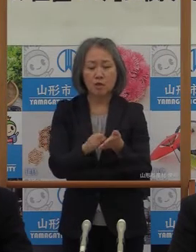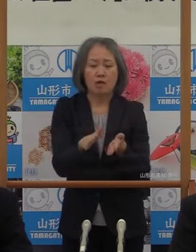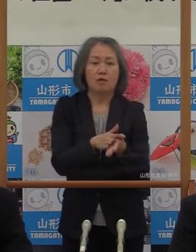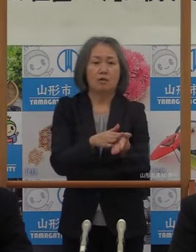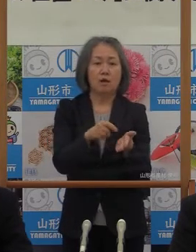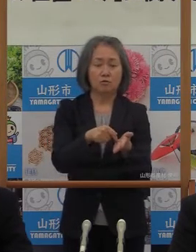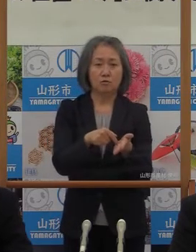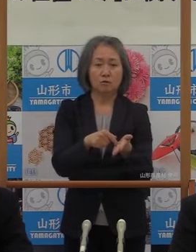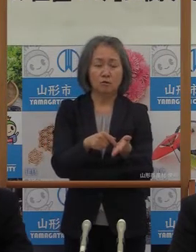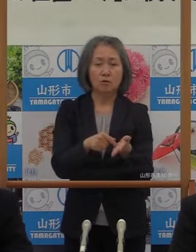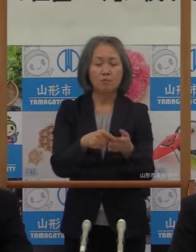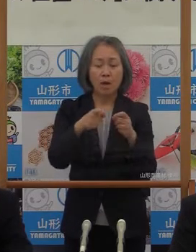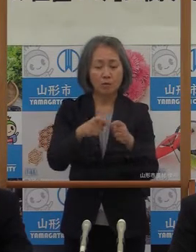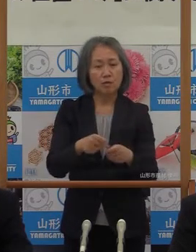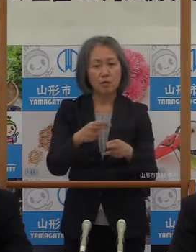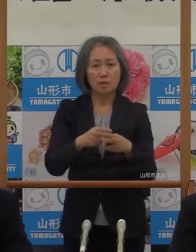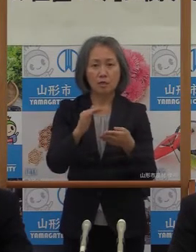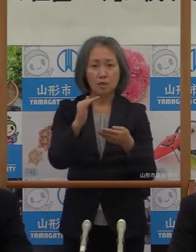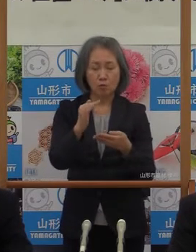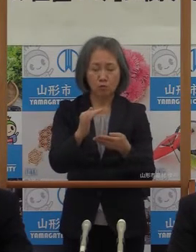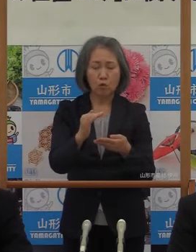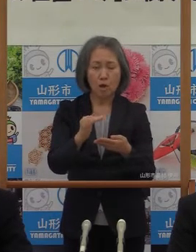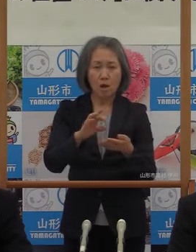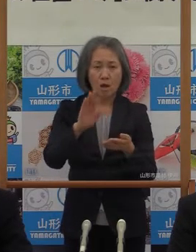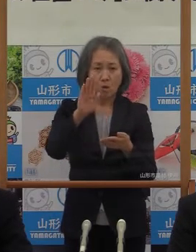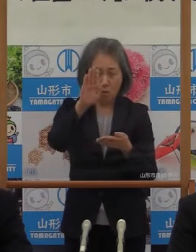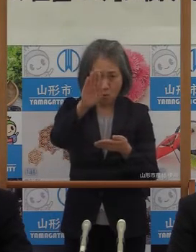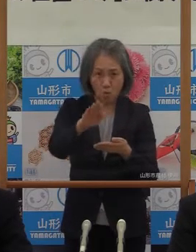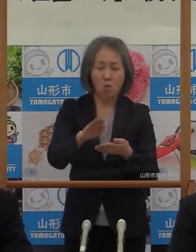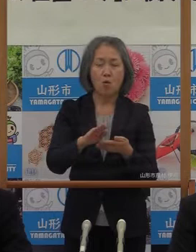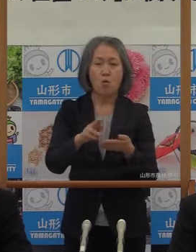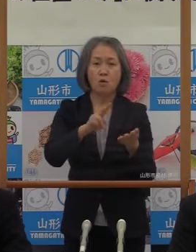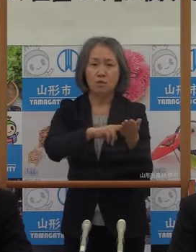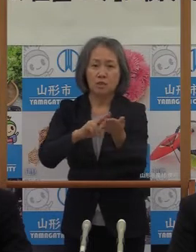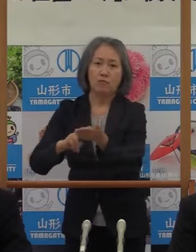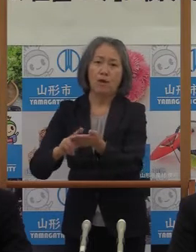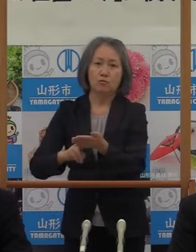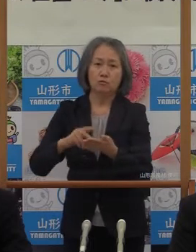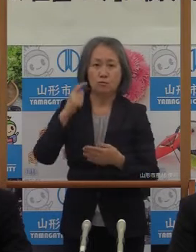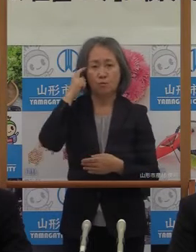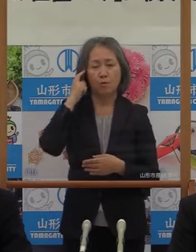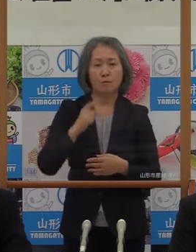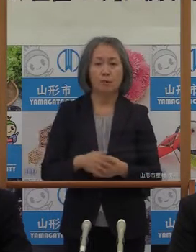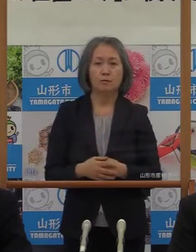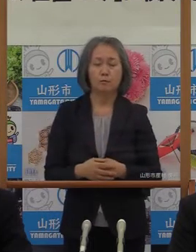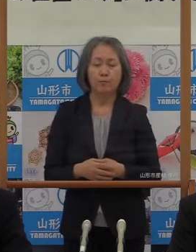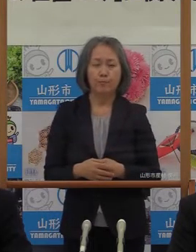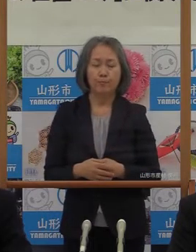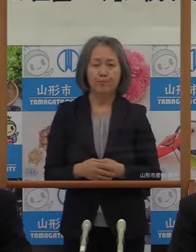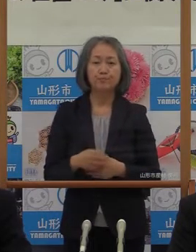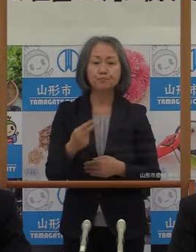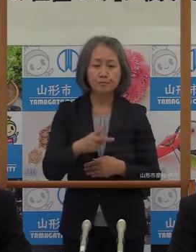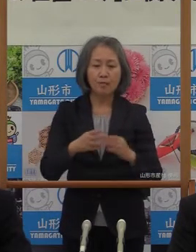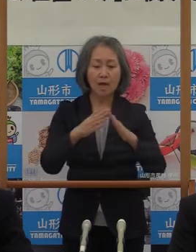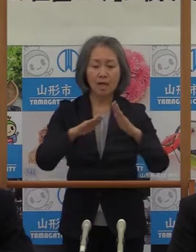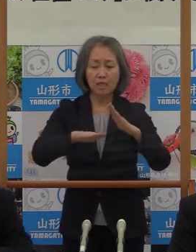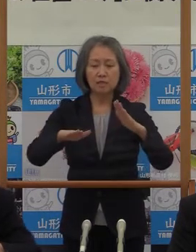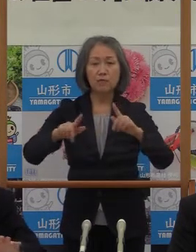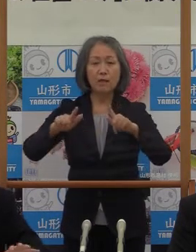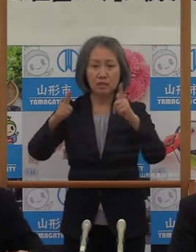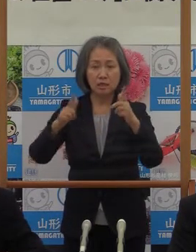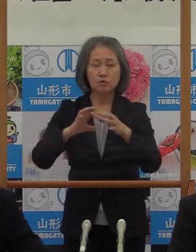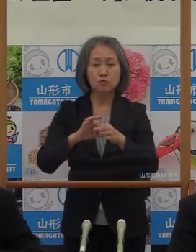も今後の活用の検討の中で、決めていくということになると思います。また庭木については現